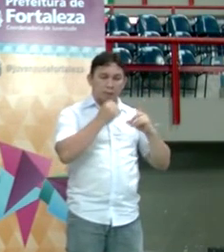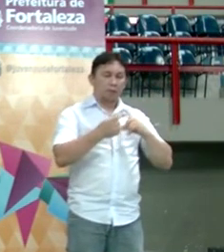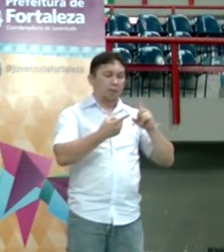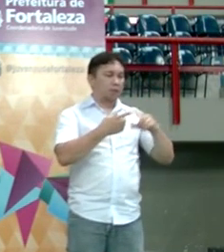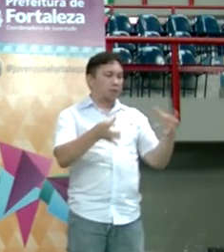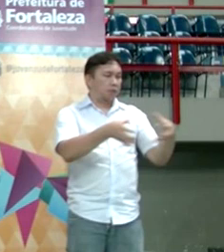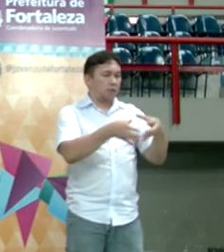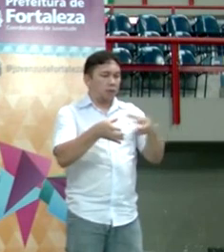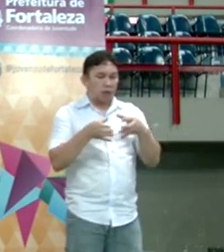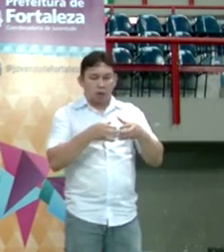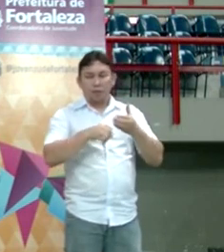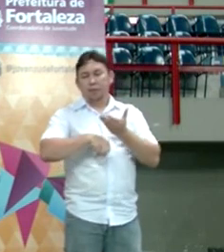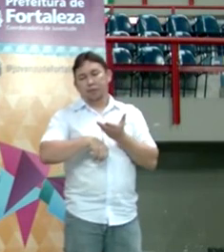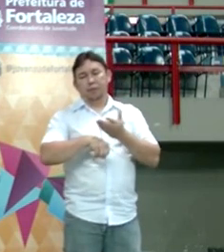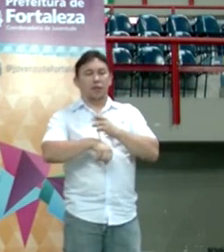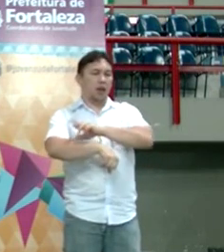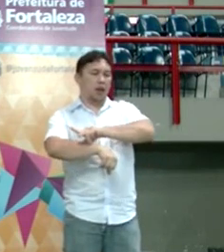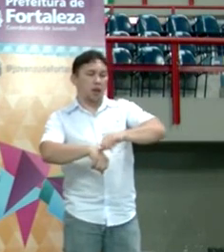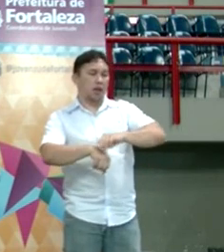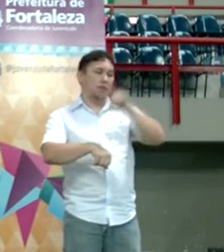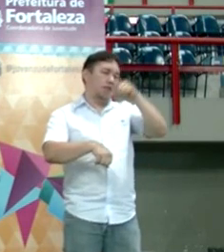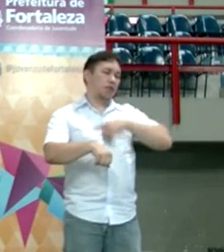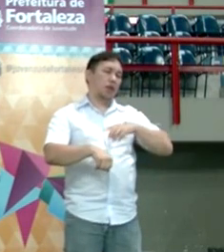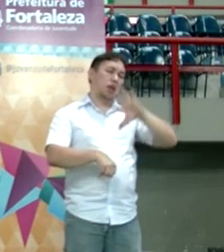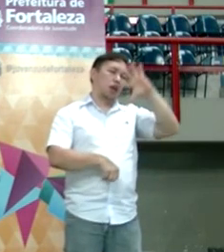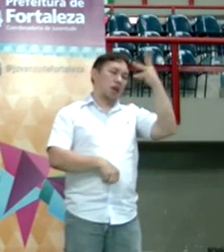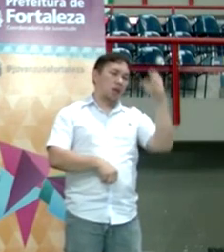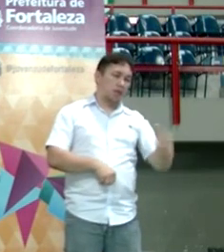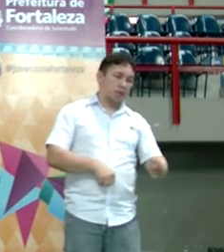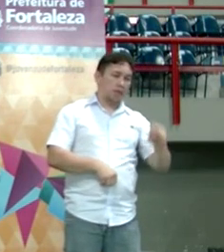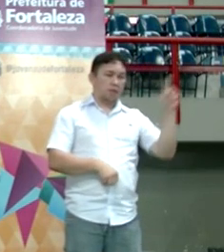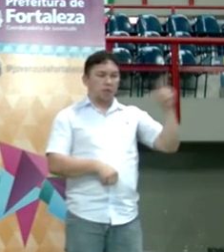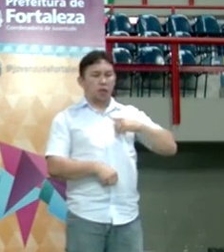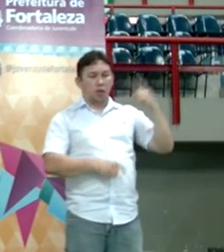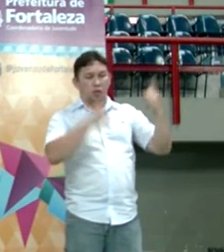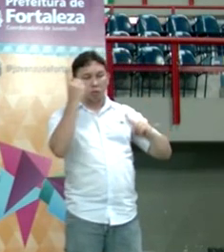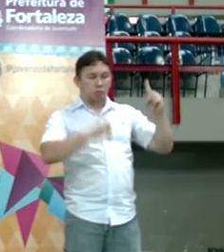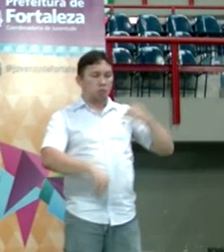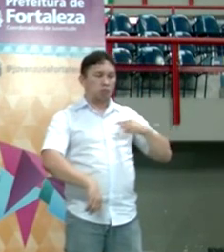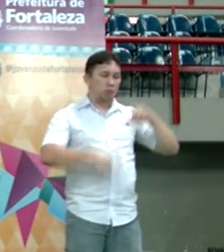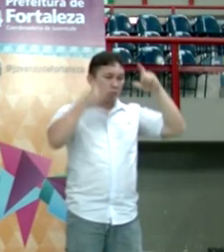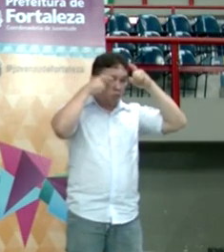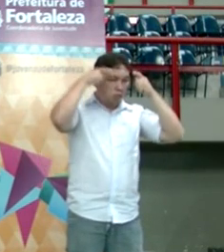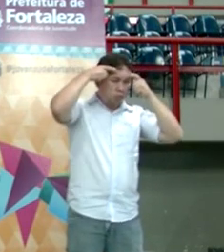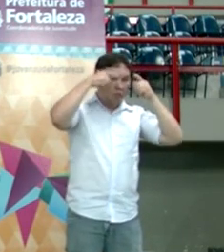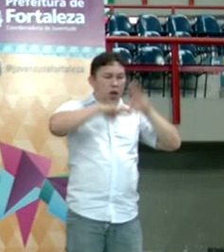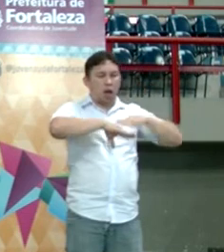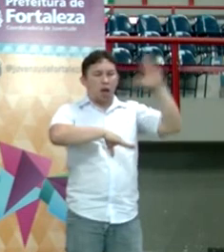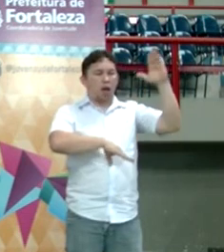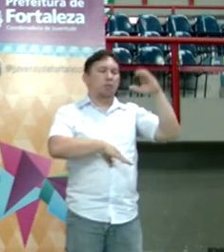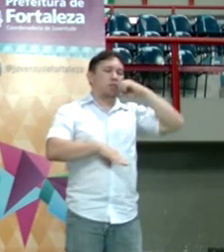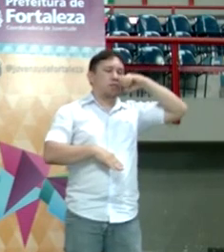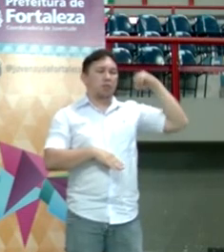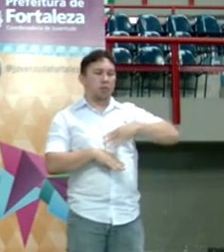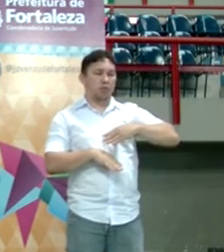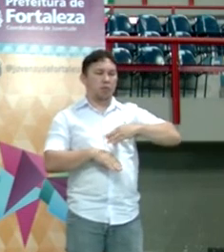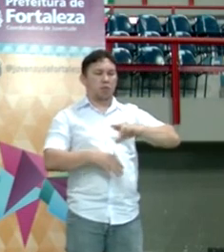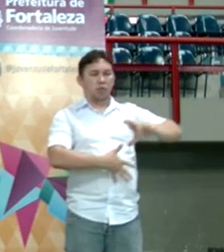de segregação racial na África do Sul. A ditadura do Pinochet no Chile, uma das mais violentas da América